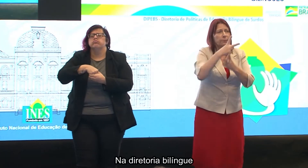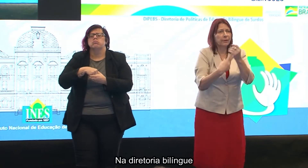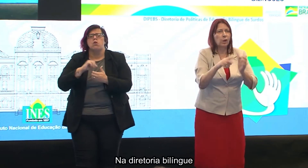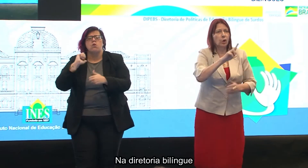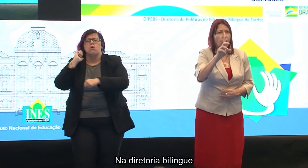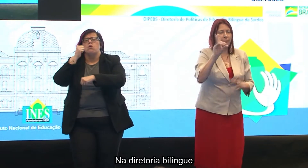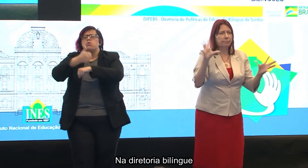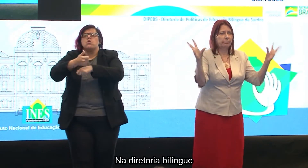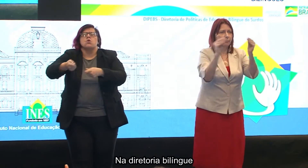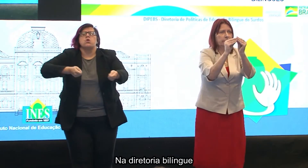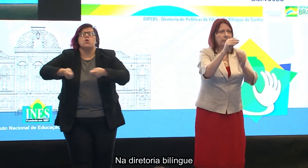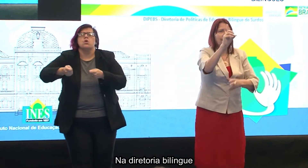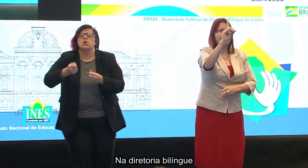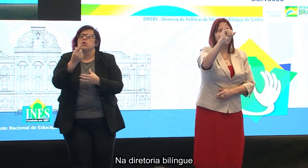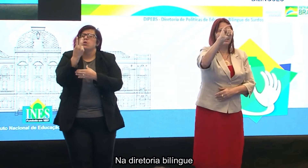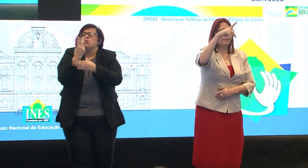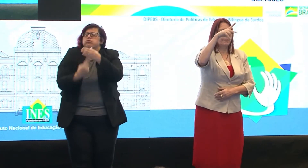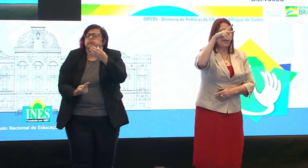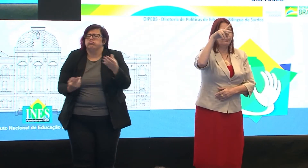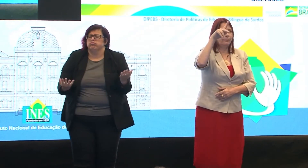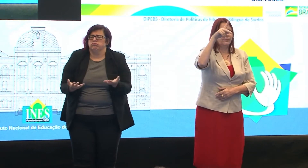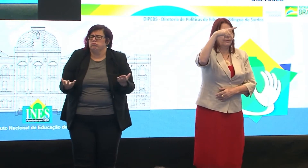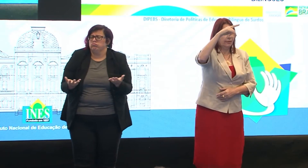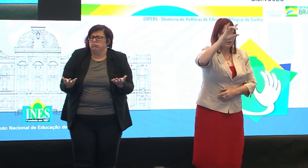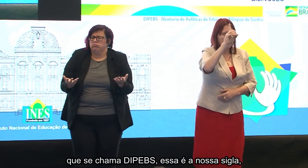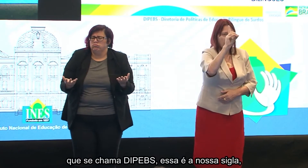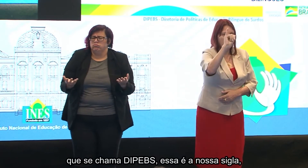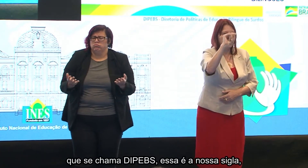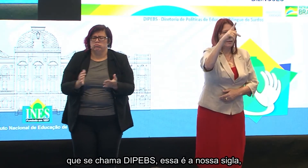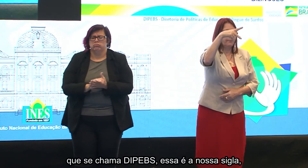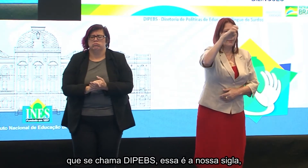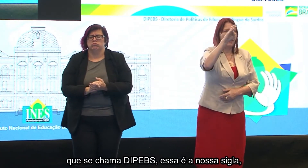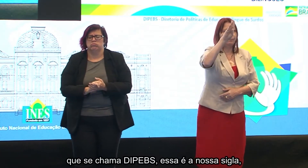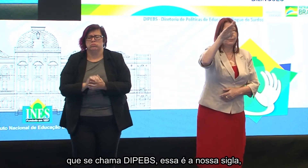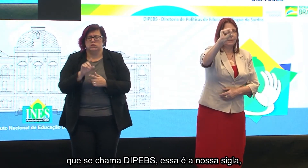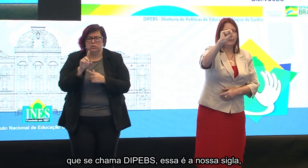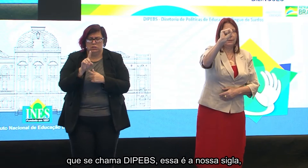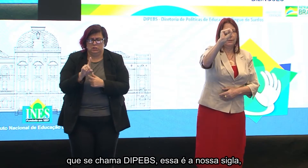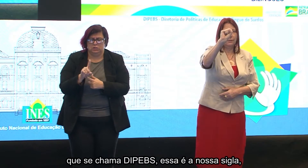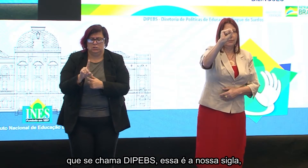Na diretoria bilíngue, que se chama de PEBs, essa é a nossa sigla,